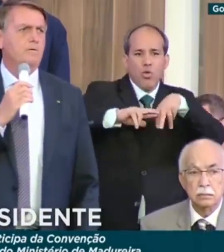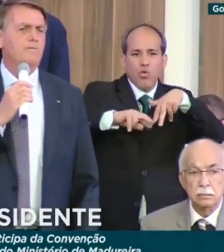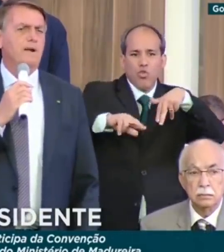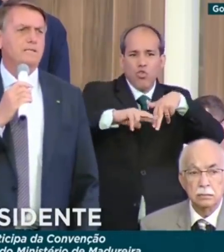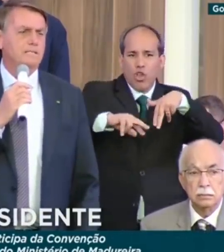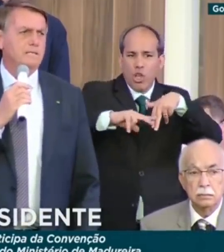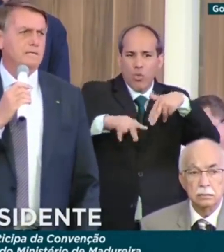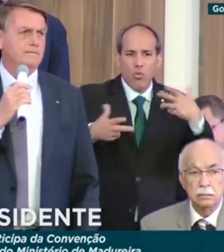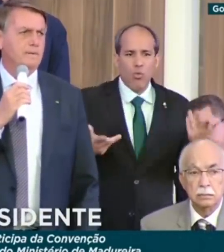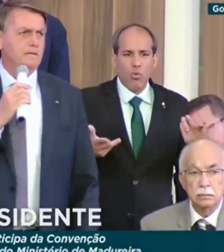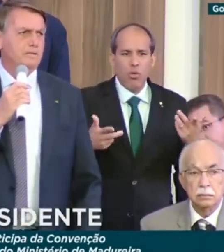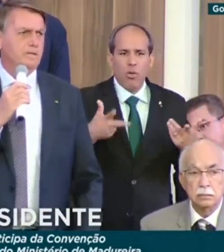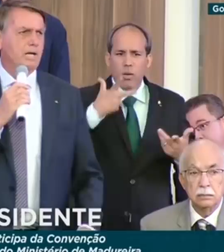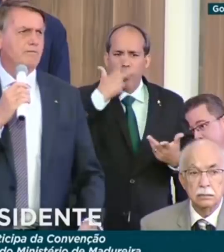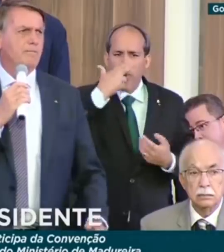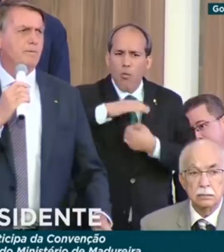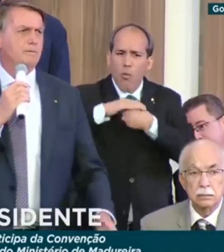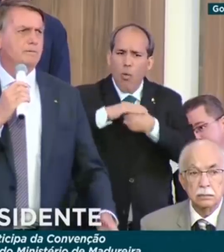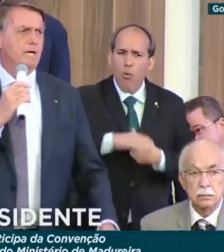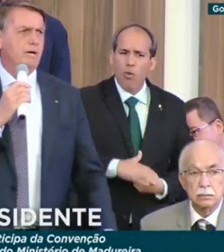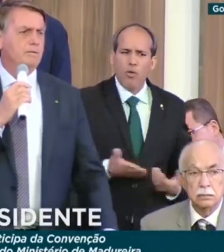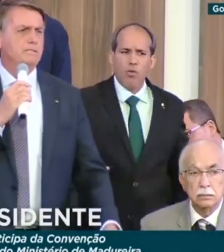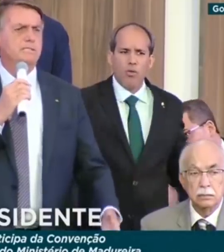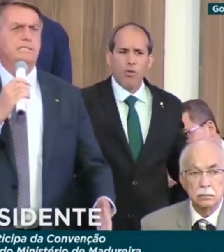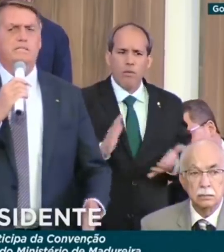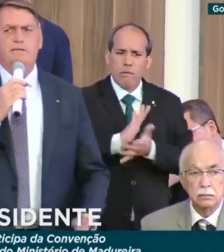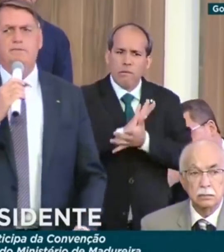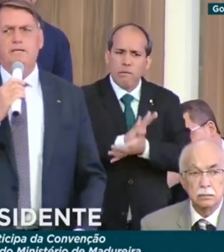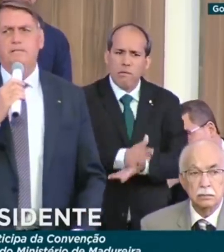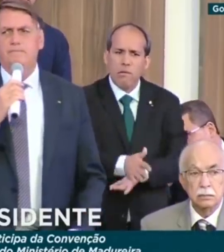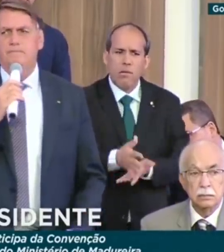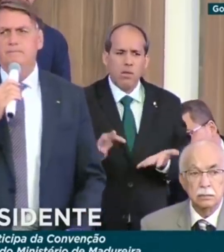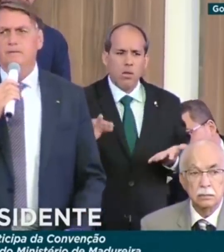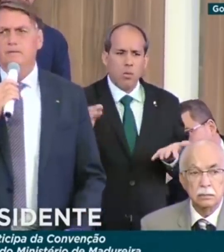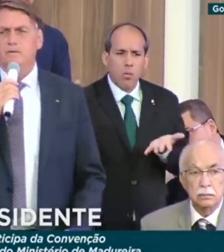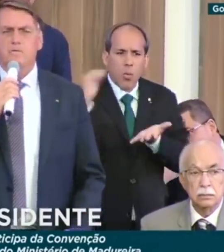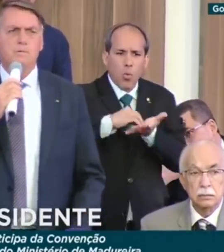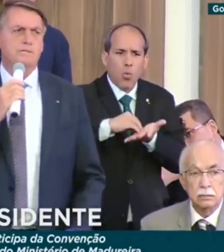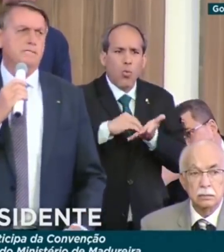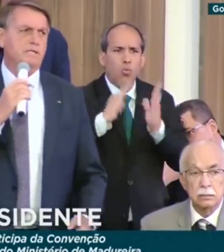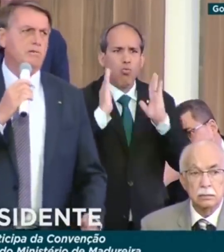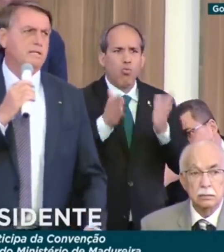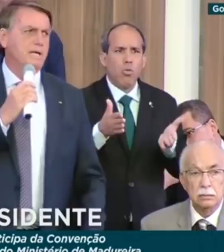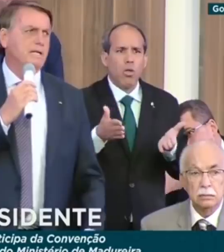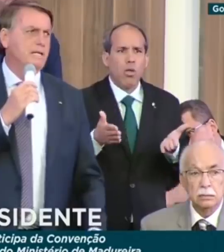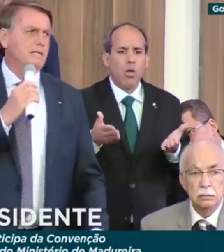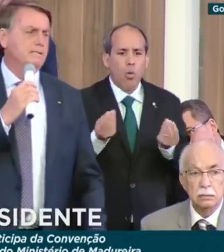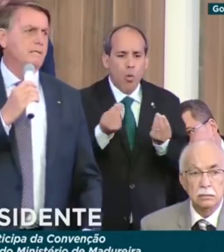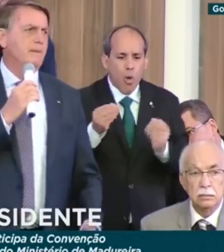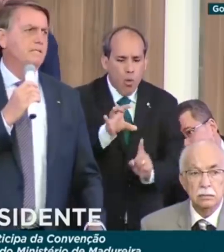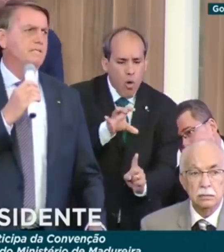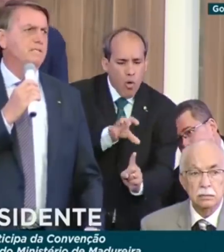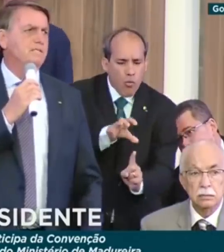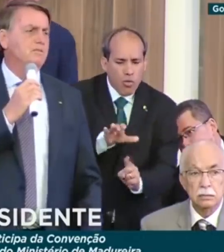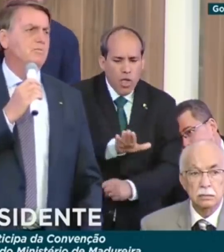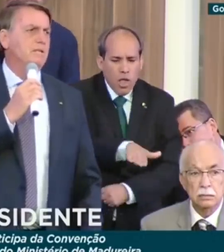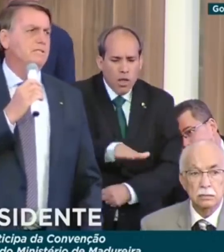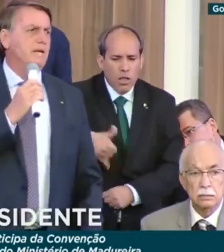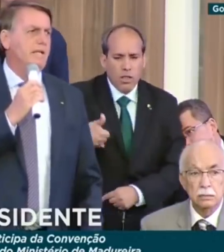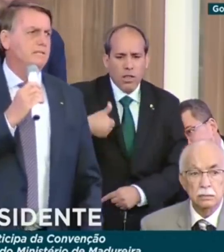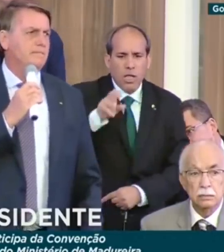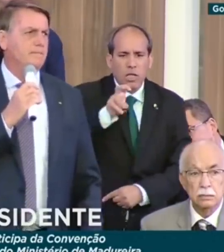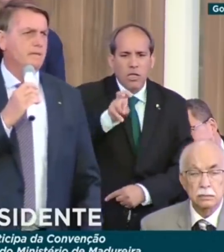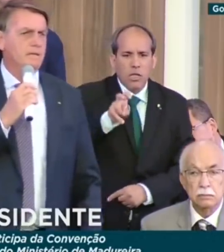A covardia chegava a ponto tal de se escrever como sexualizar crianças a partir de 5